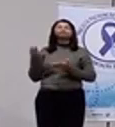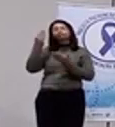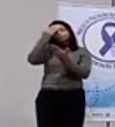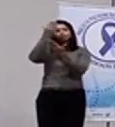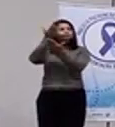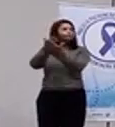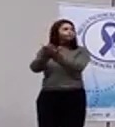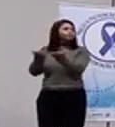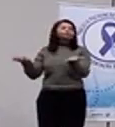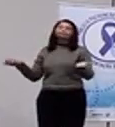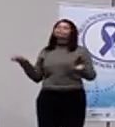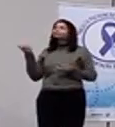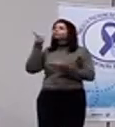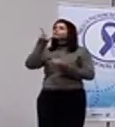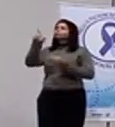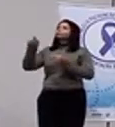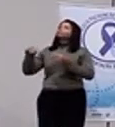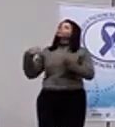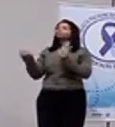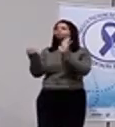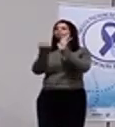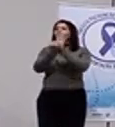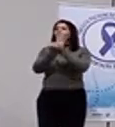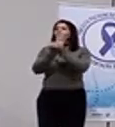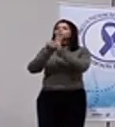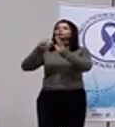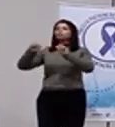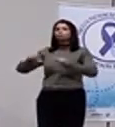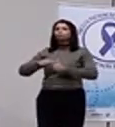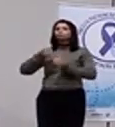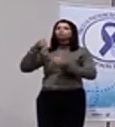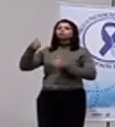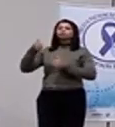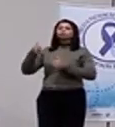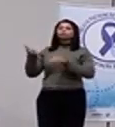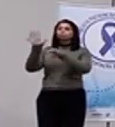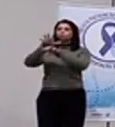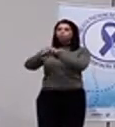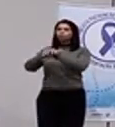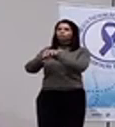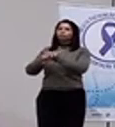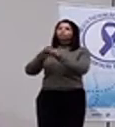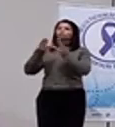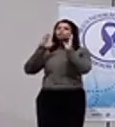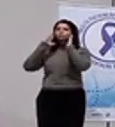nossa marca positiva nessa caminhada que promove inclusão e respeito. Parabéns, APAI.